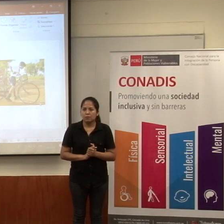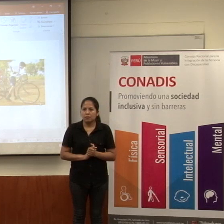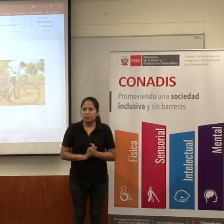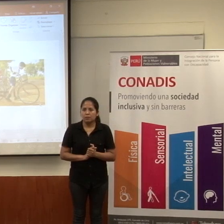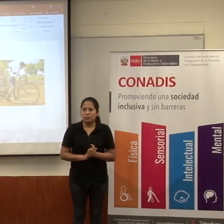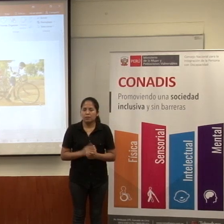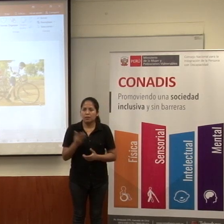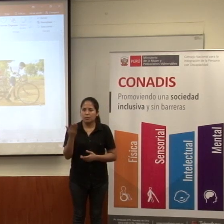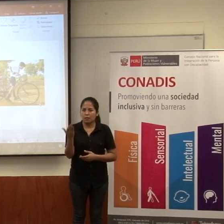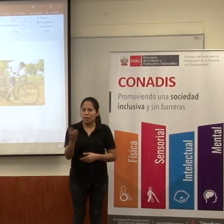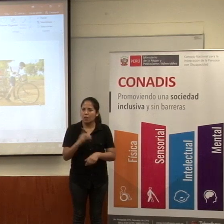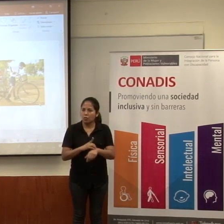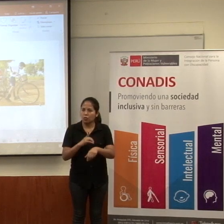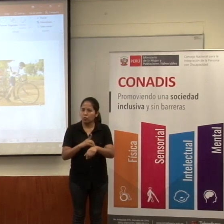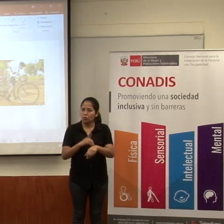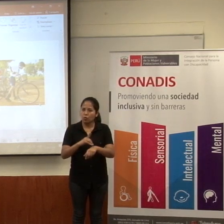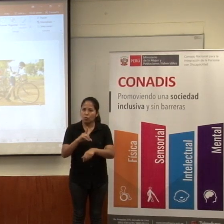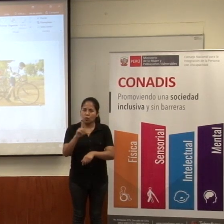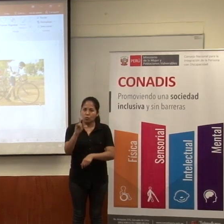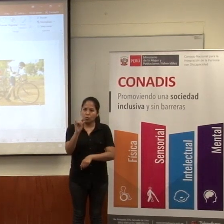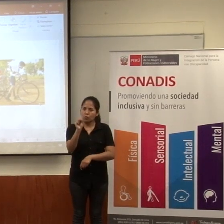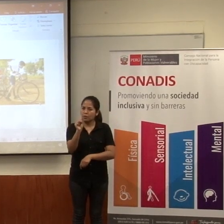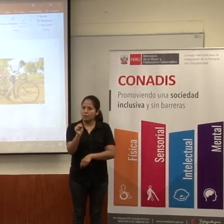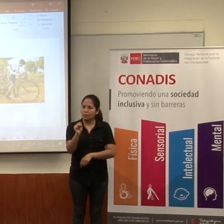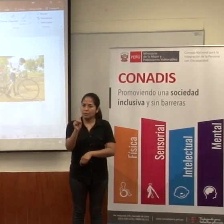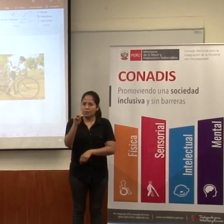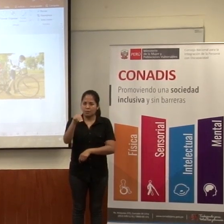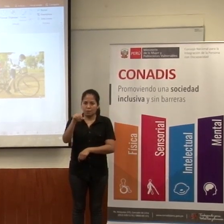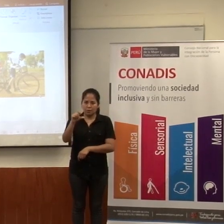directamente al doctor Luis Miguel. Vamos a